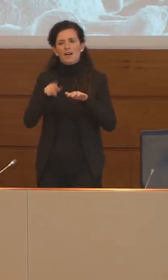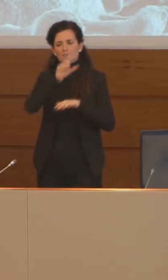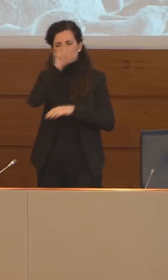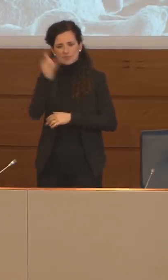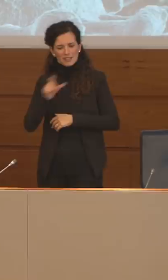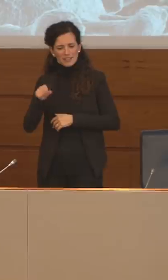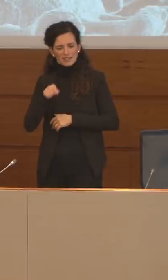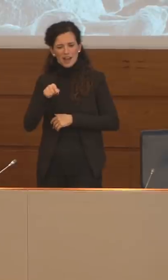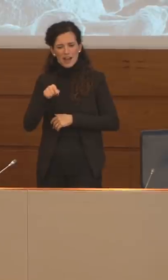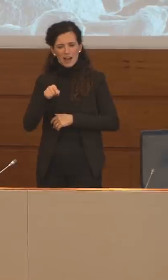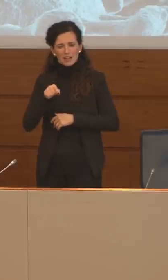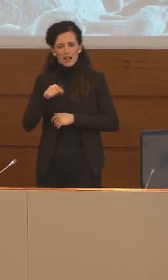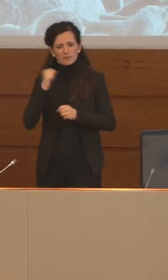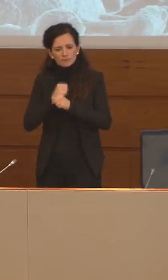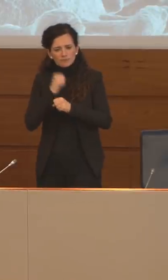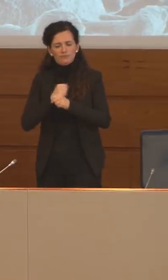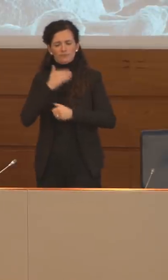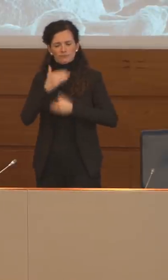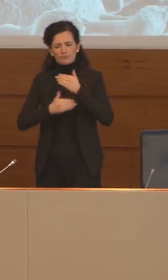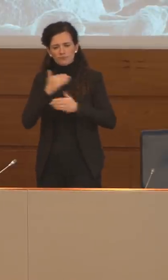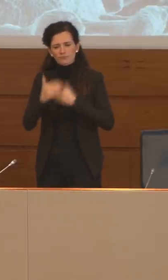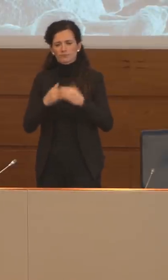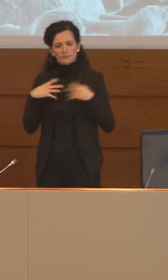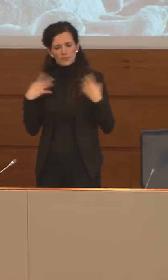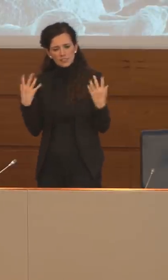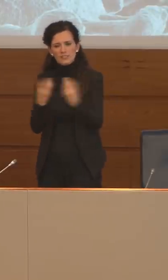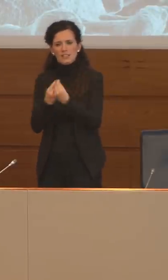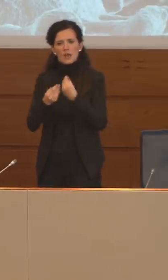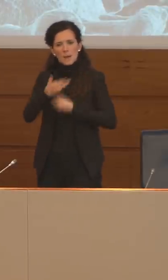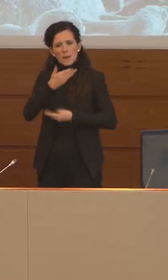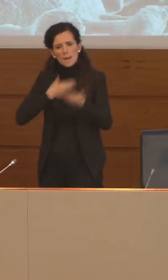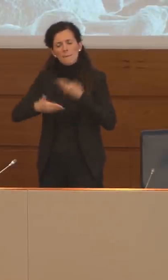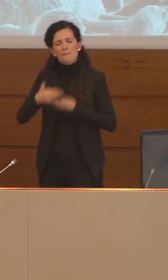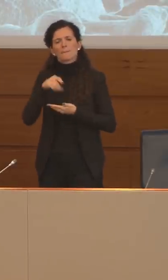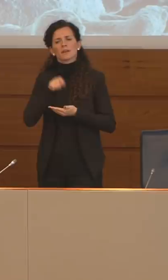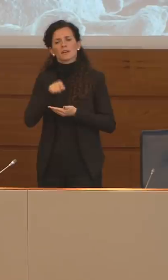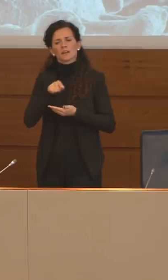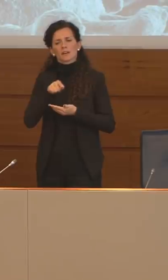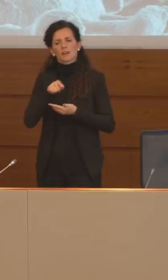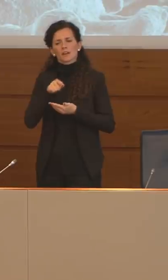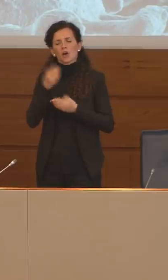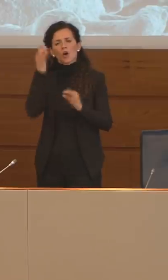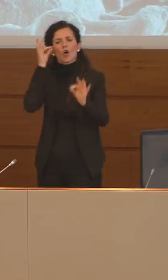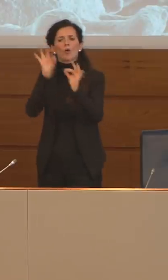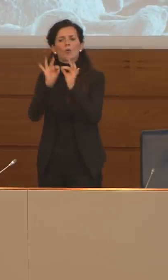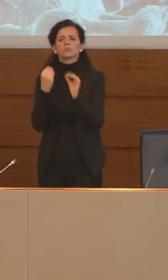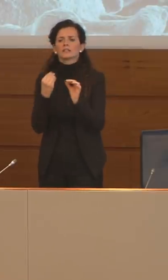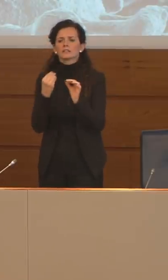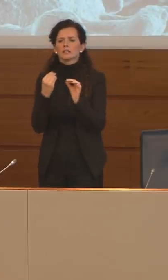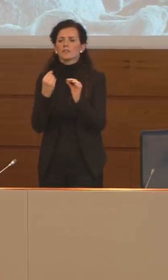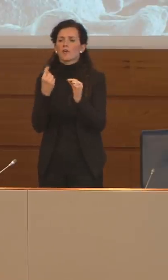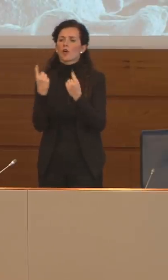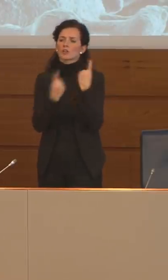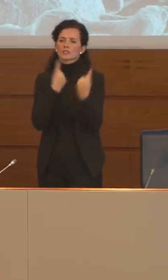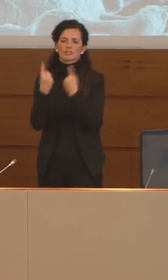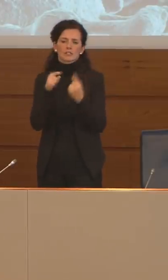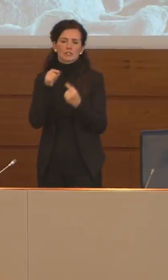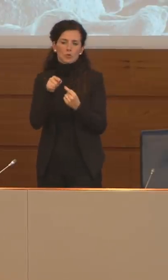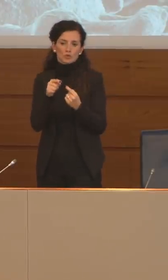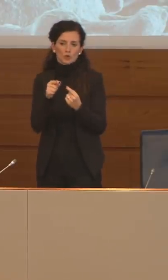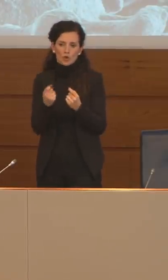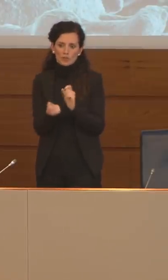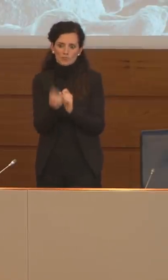sinergia di interazione di far fronte alla situazione che si è venuta a